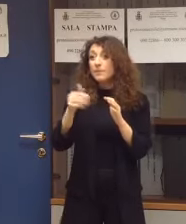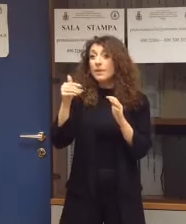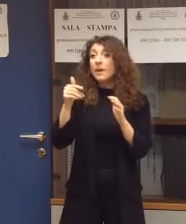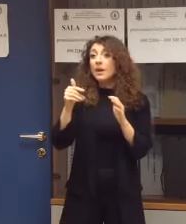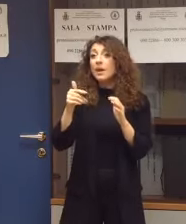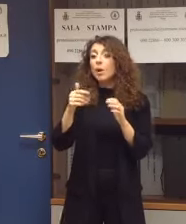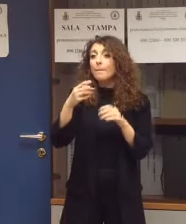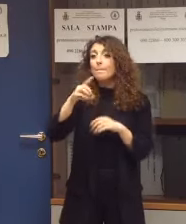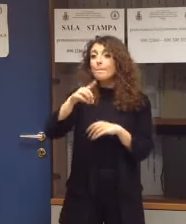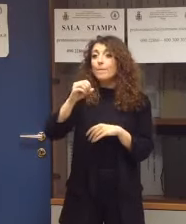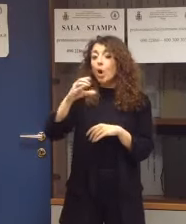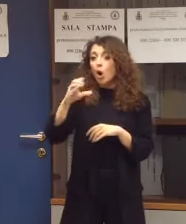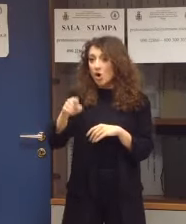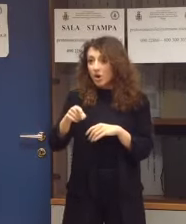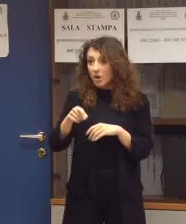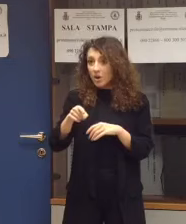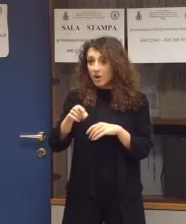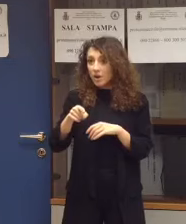Ebbene,